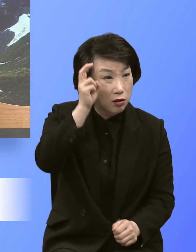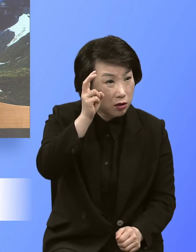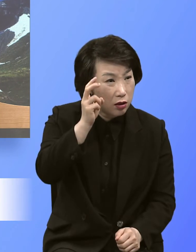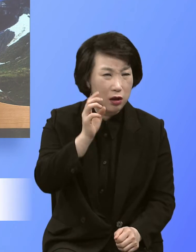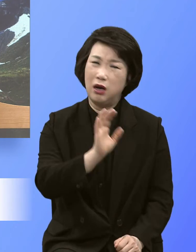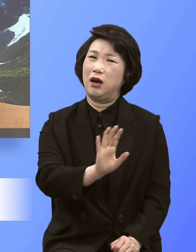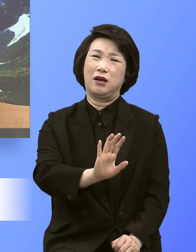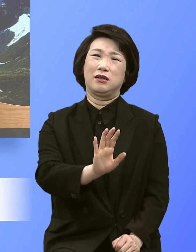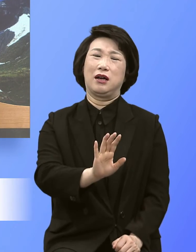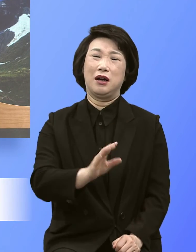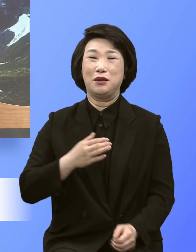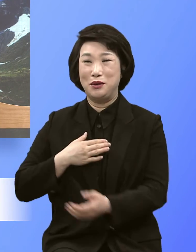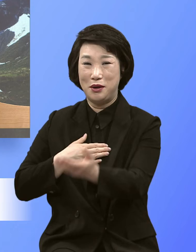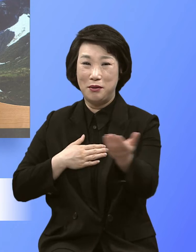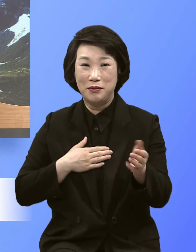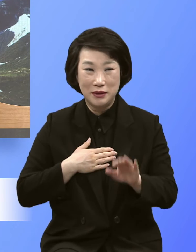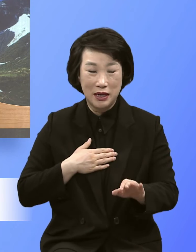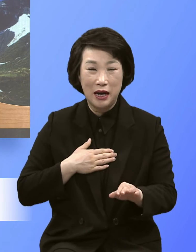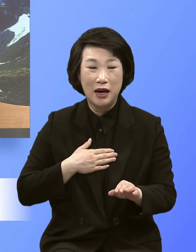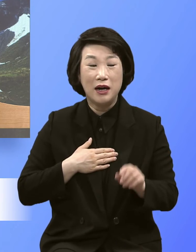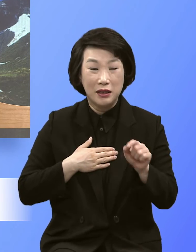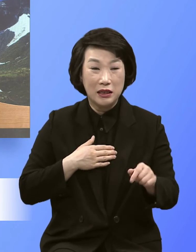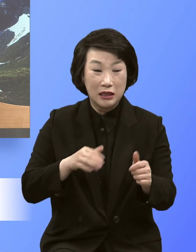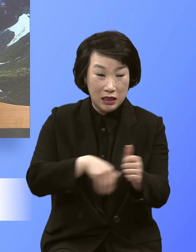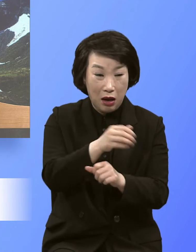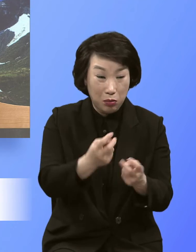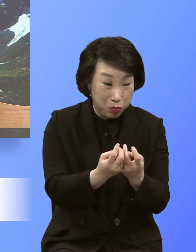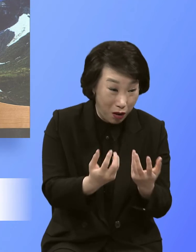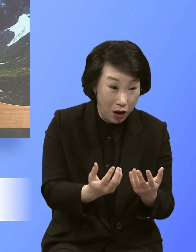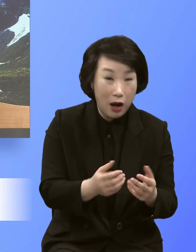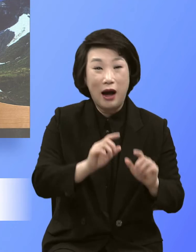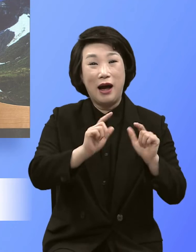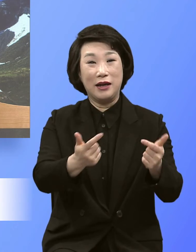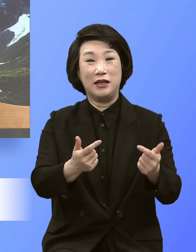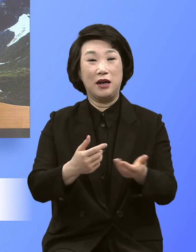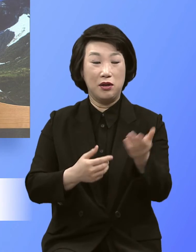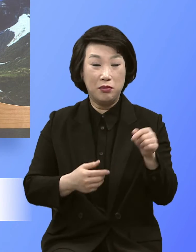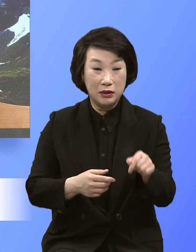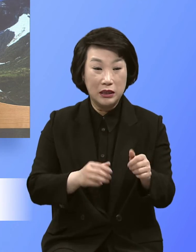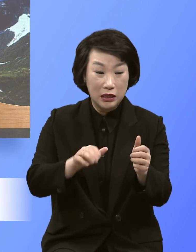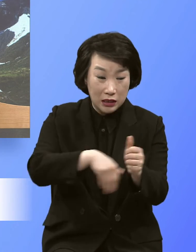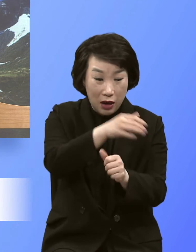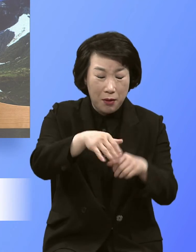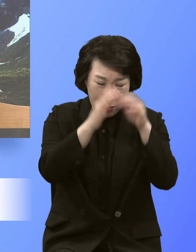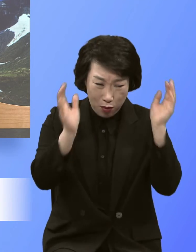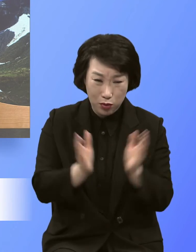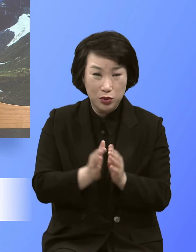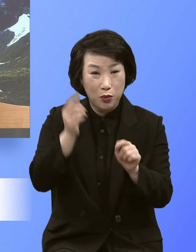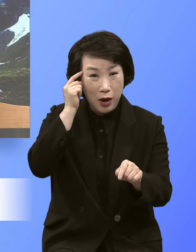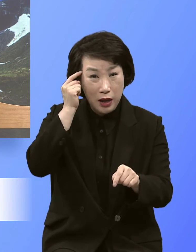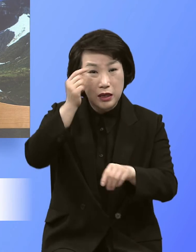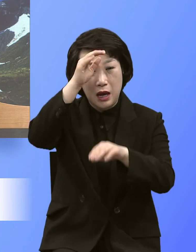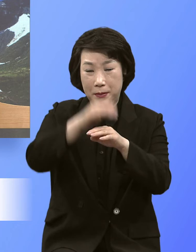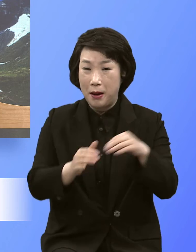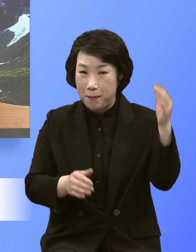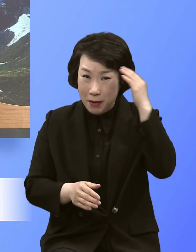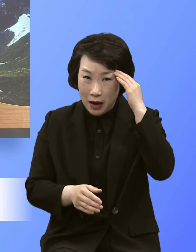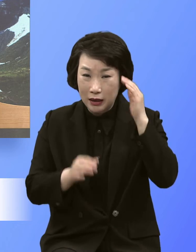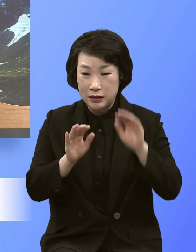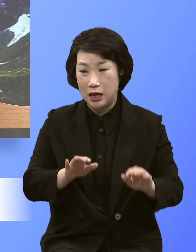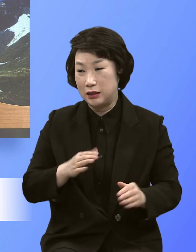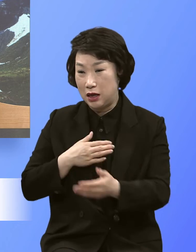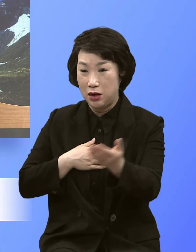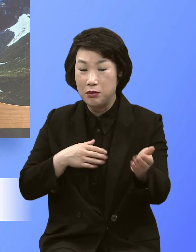것입니다. 여러분들이요 그럴 수밖에 없는 것이 아니라 그런 사건들이 다 예배를 방해하고